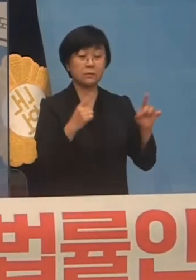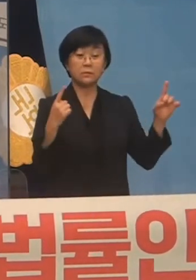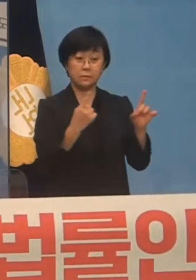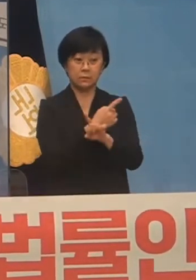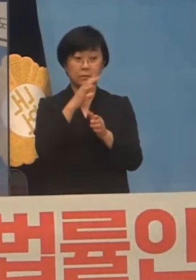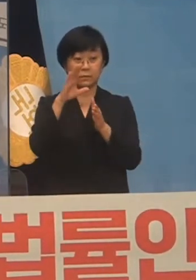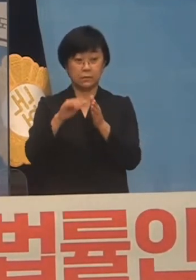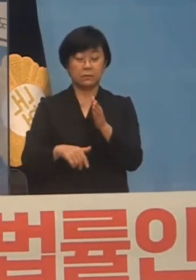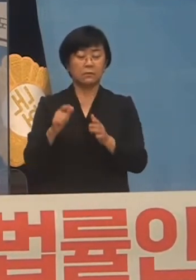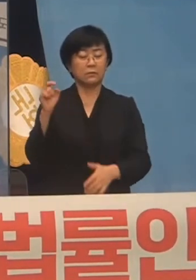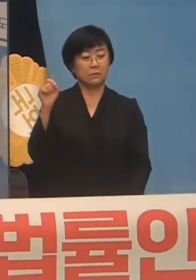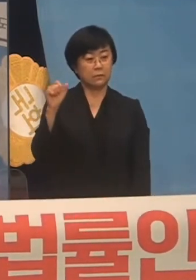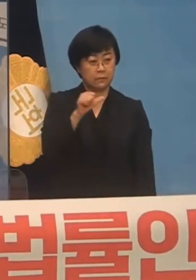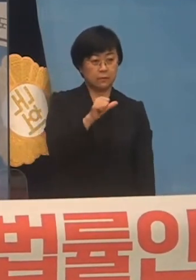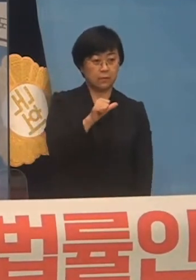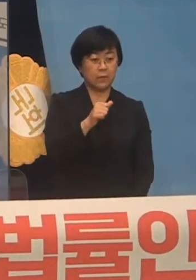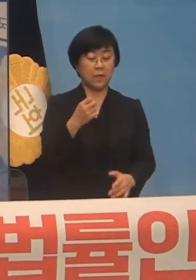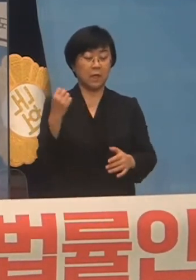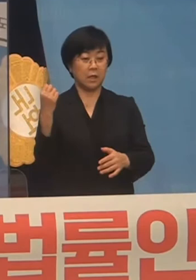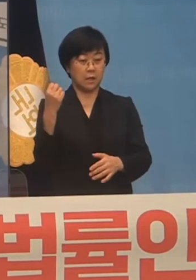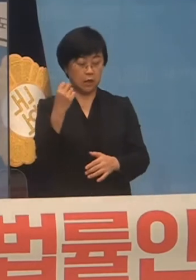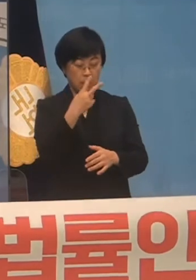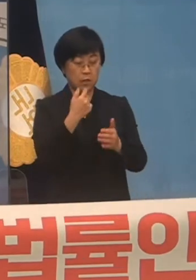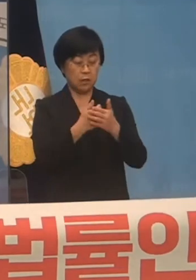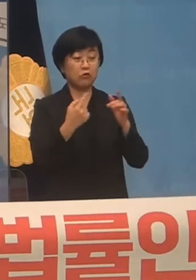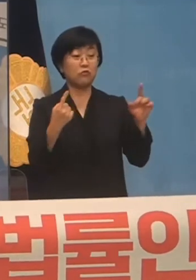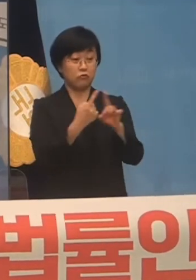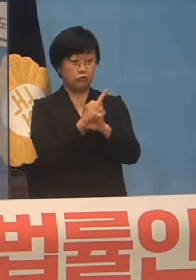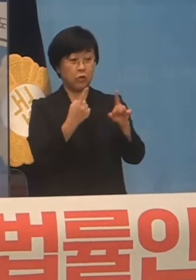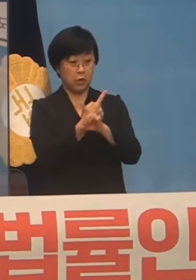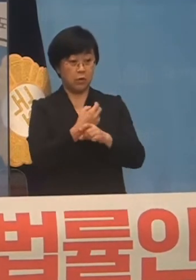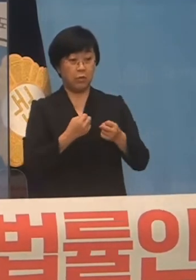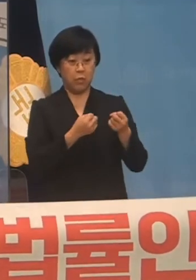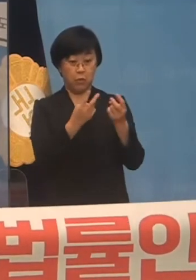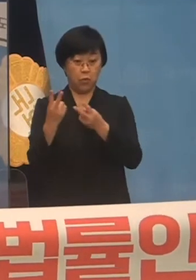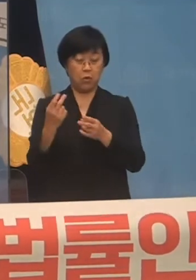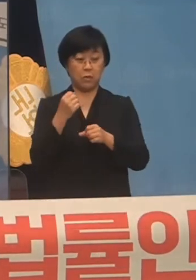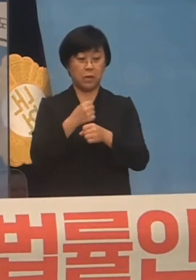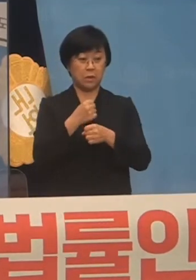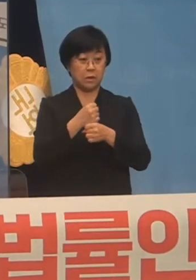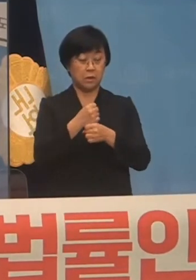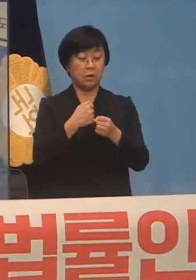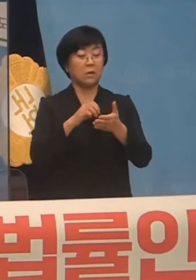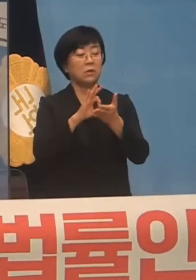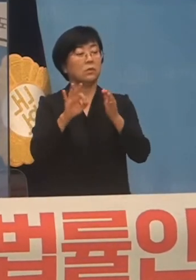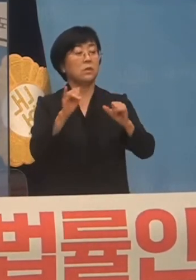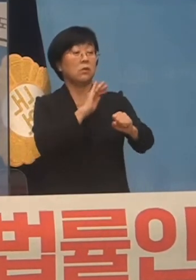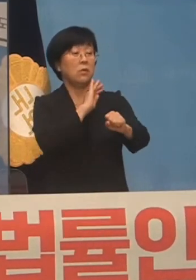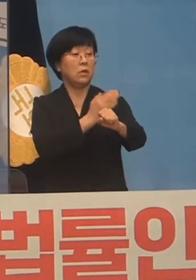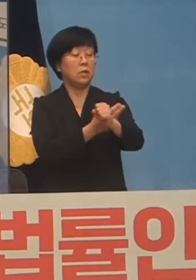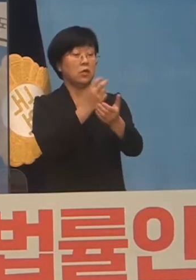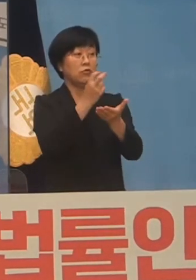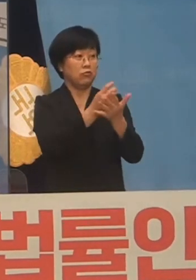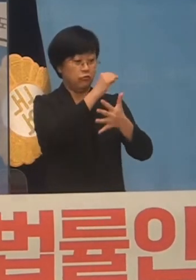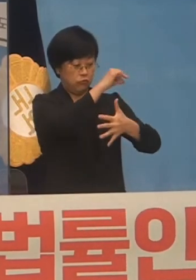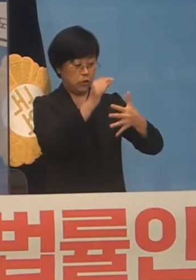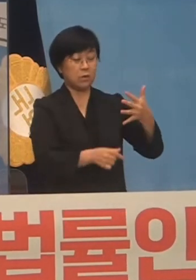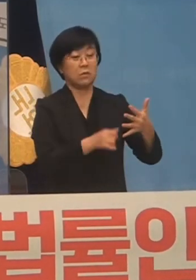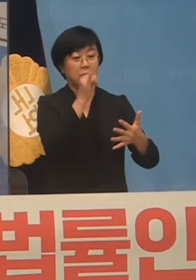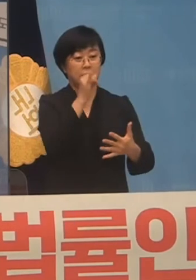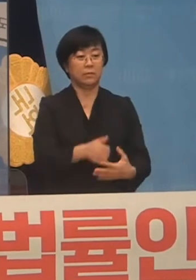경우 신속하게 갱신해 배포하도록 했습니다. 수리 의뢰에 대한 소비자의 권리 규정을